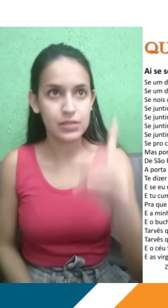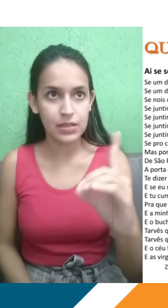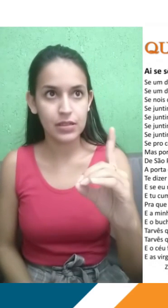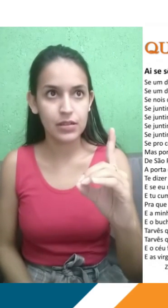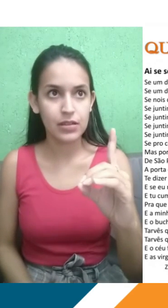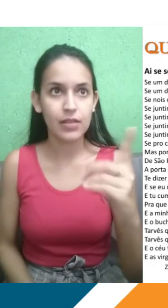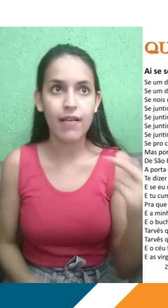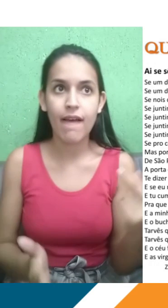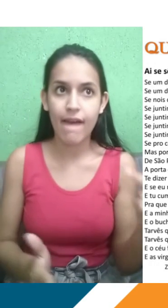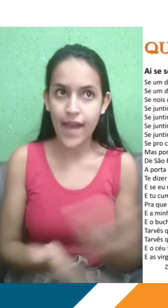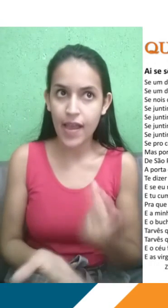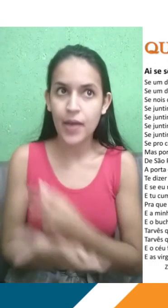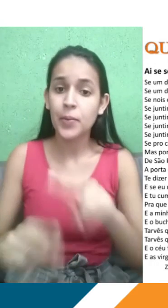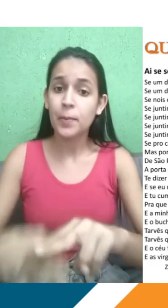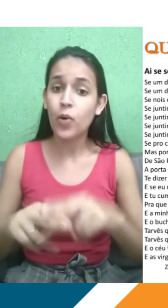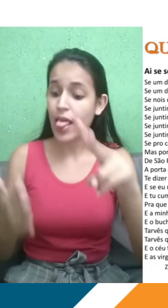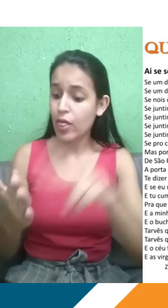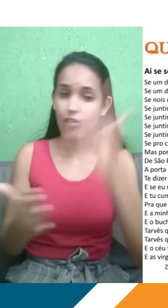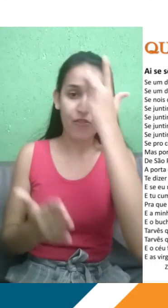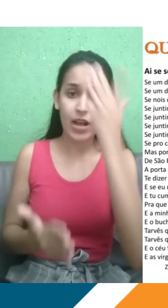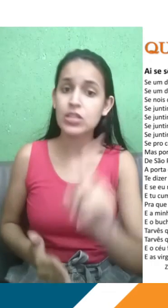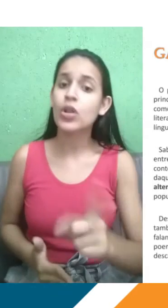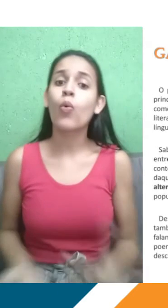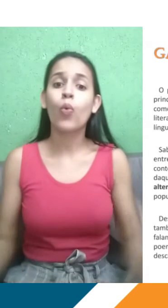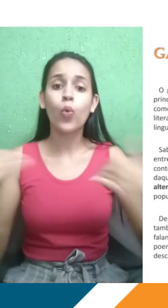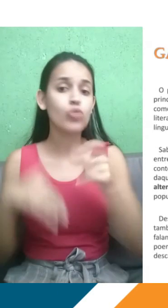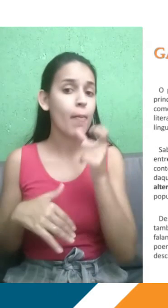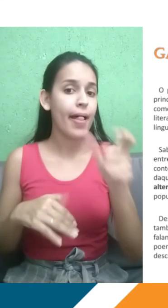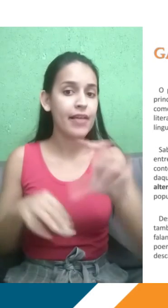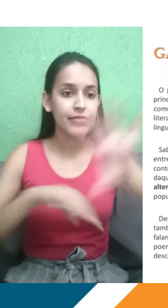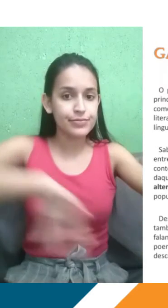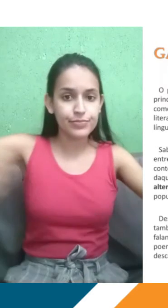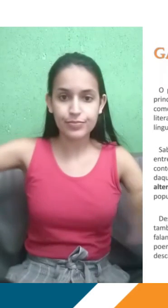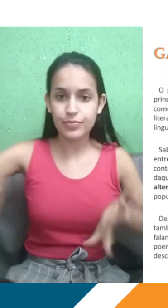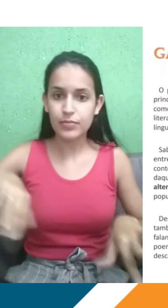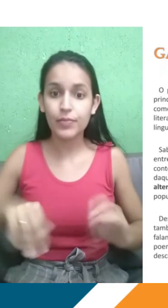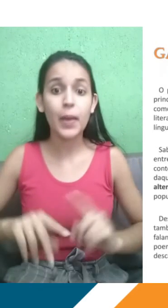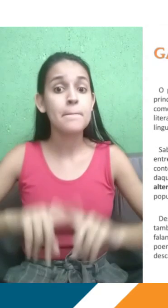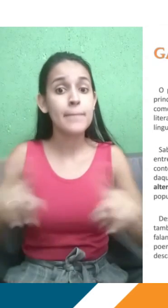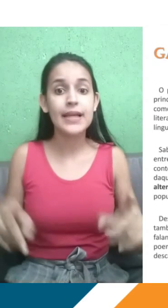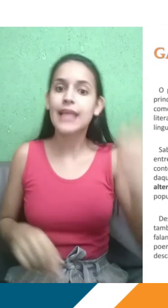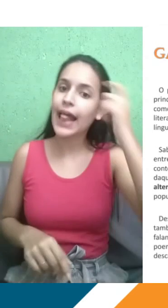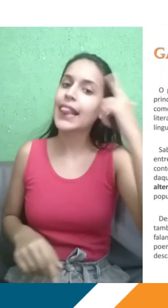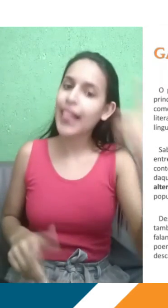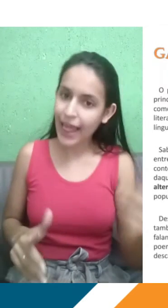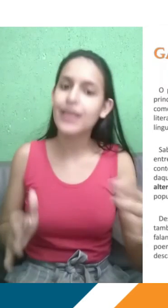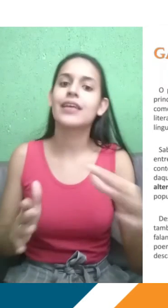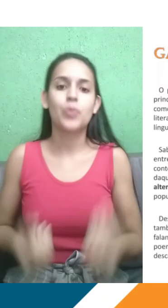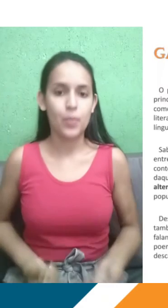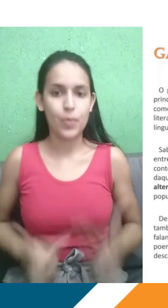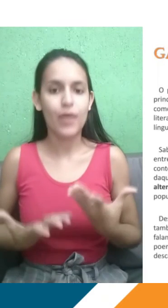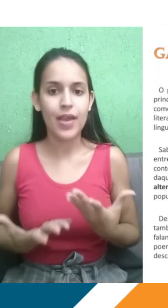muito comuns no cotidiano das pessoas. Gabarito comentado dessa questão. Pause se quiser ler com